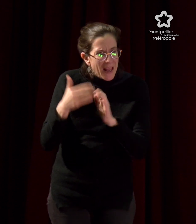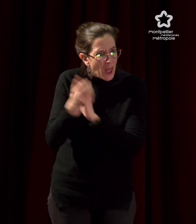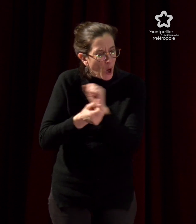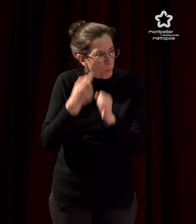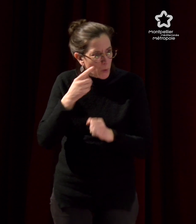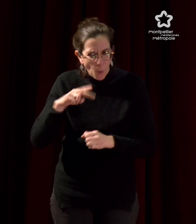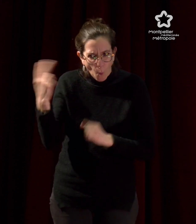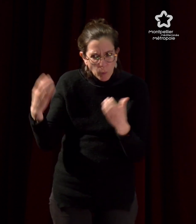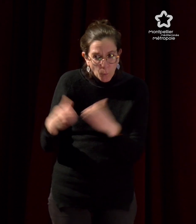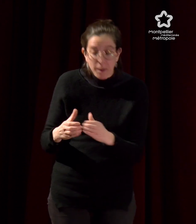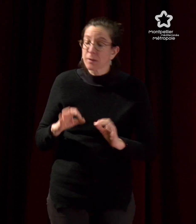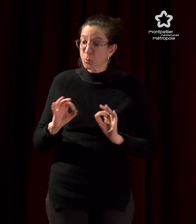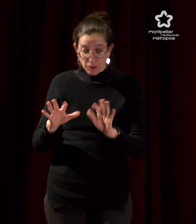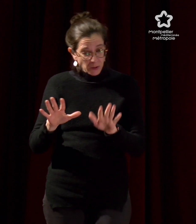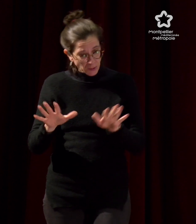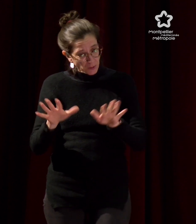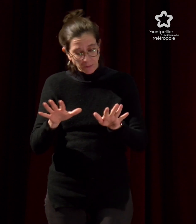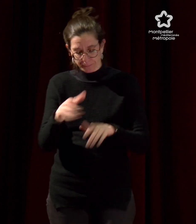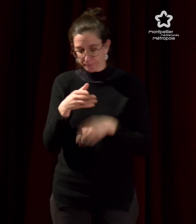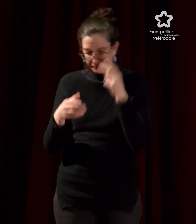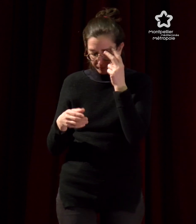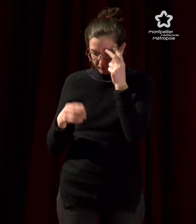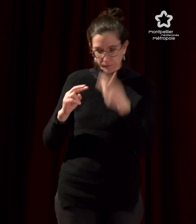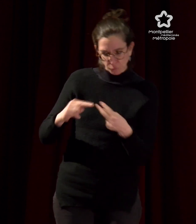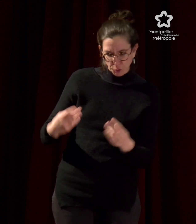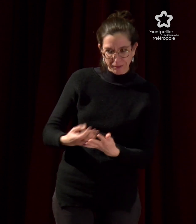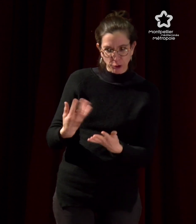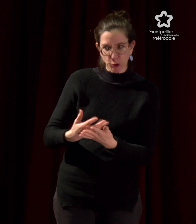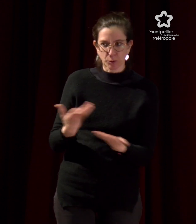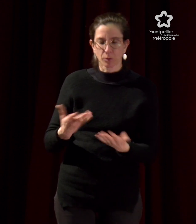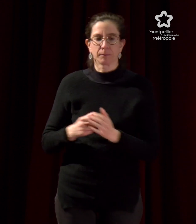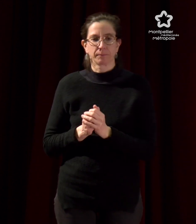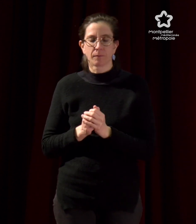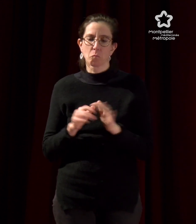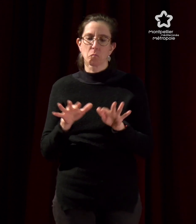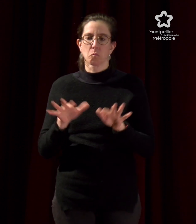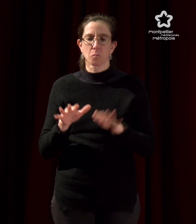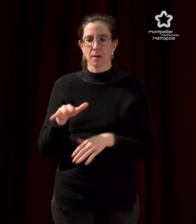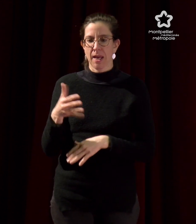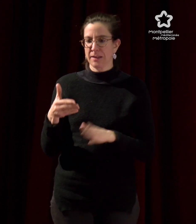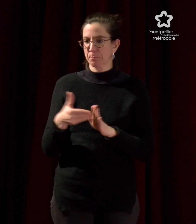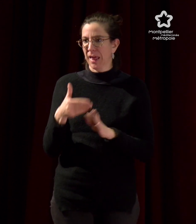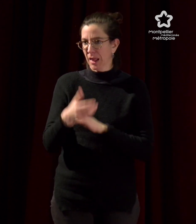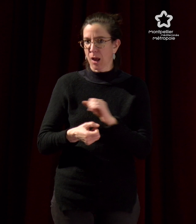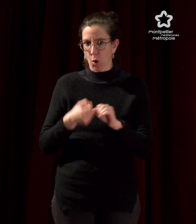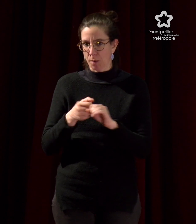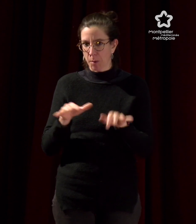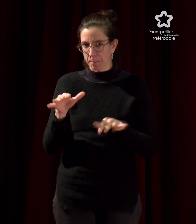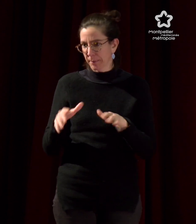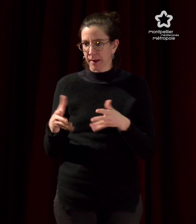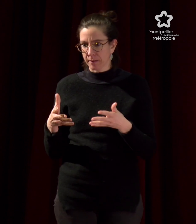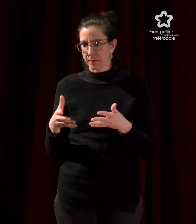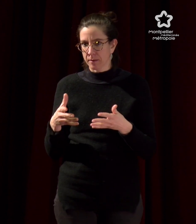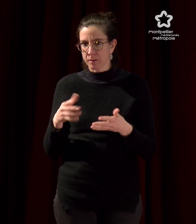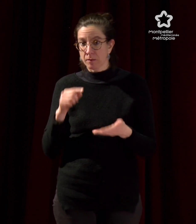mais c'est ça. Grosso modo, les données génétiques, elles pointent vers de l'ordre de 15 000 ans, mais il y a même des sites archéologiques qui seraient